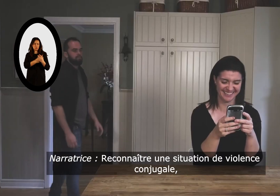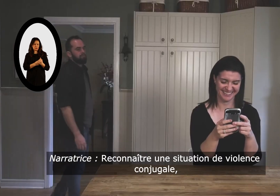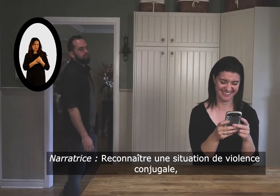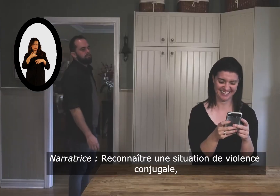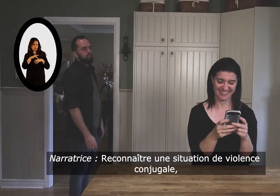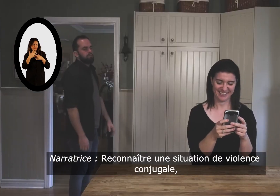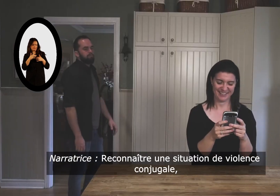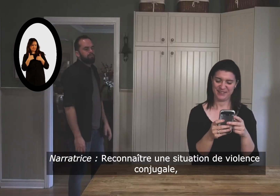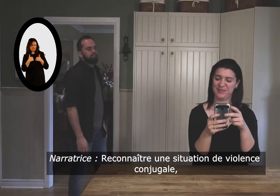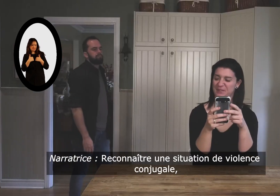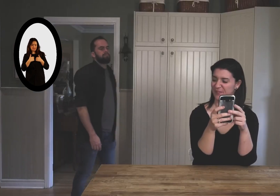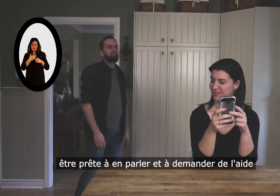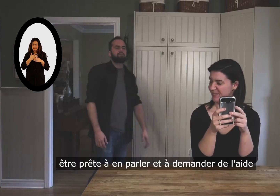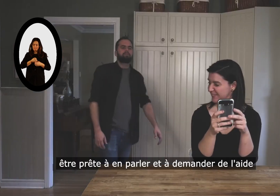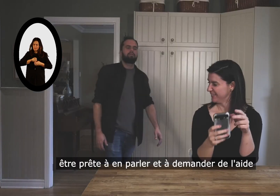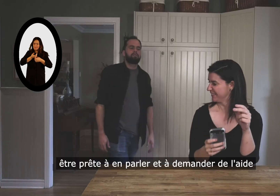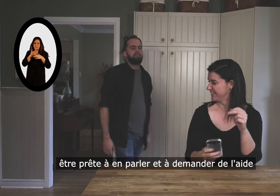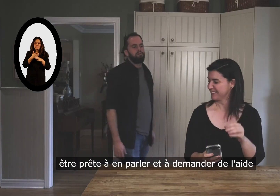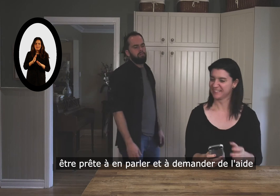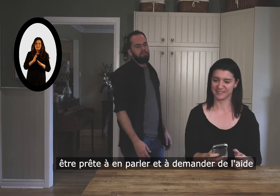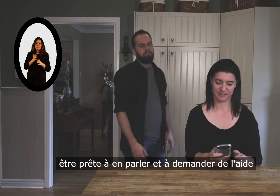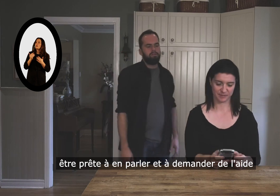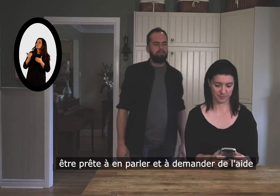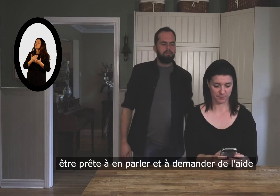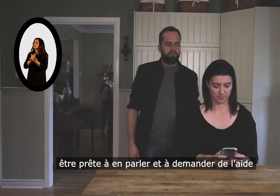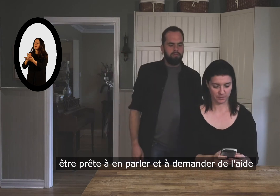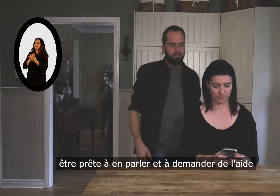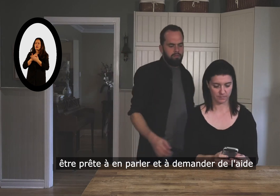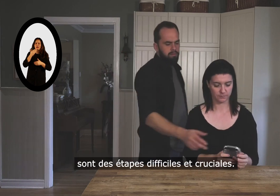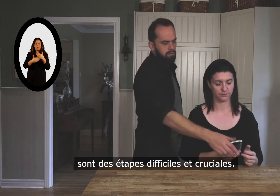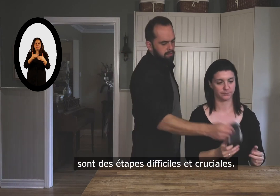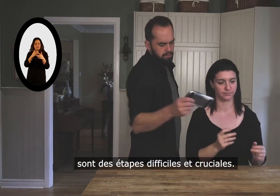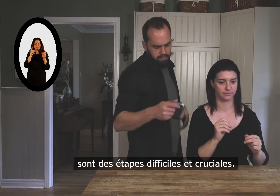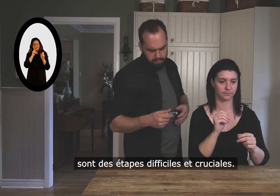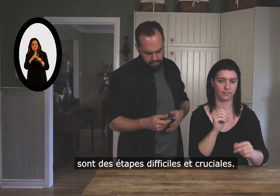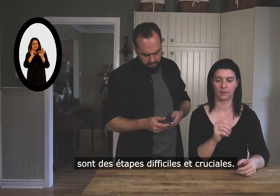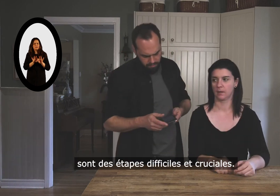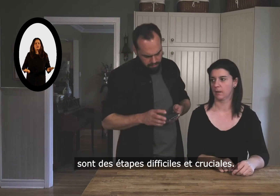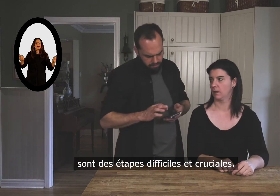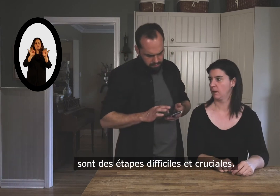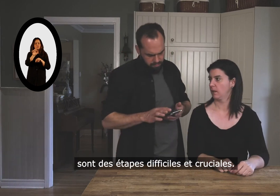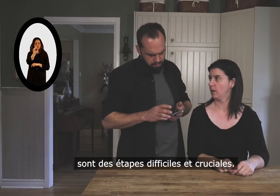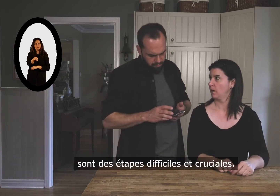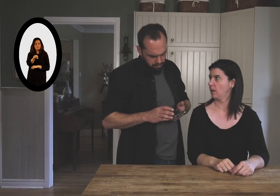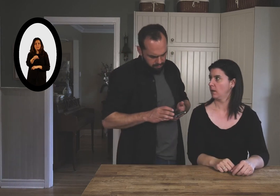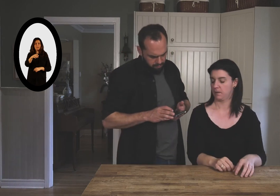de violence conjugale, être prête à en parler et à demander de l'aide sont des étapes difficiles et cruciales. Mais